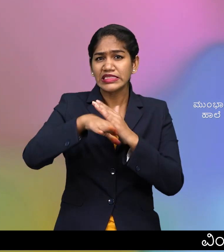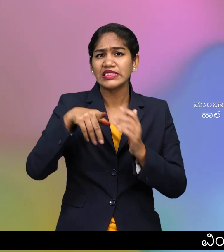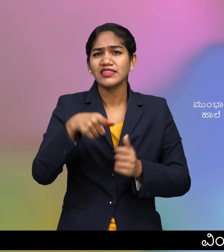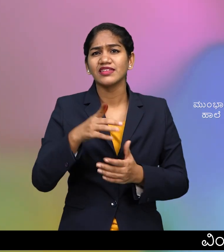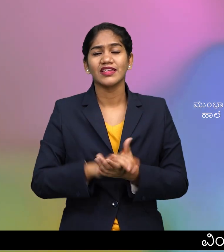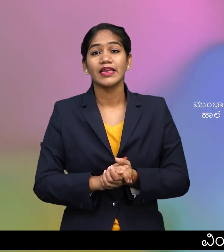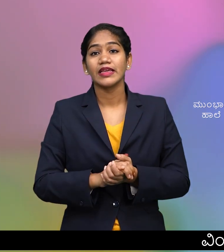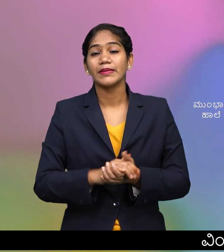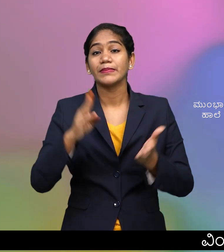ವಿಂಗಡಿಸಲಾಗಿದೆ.